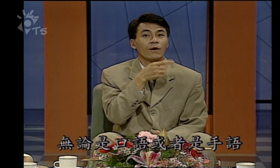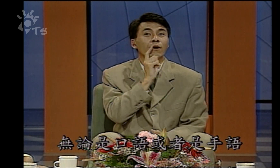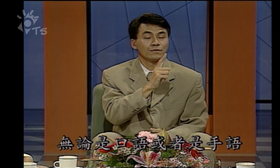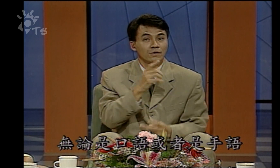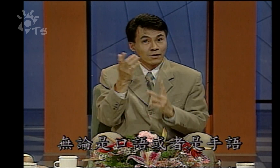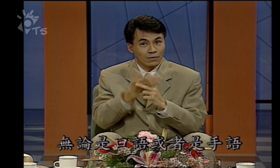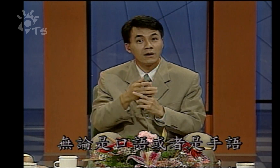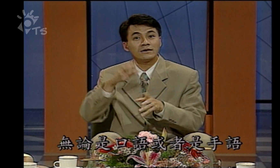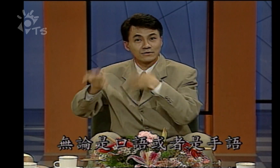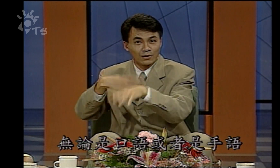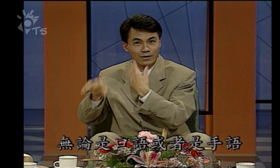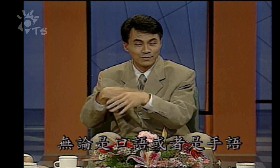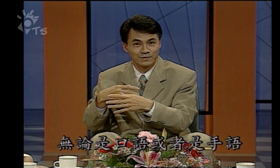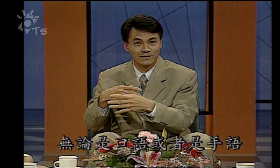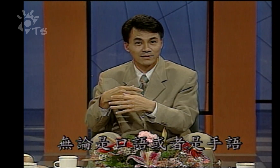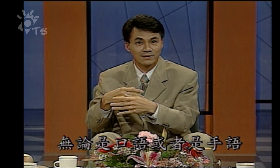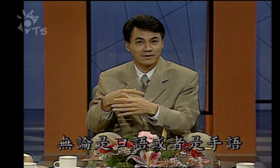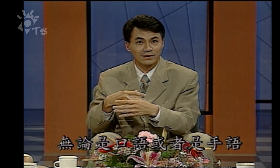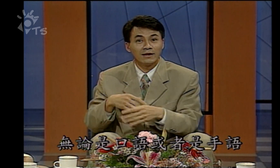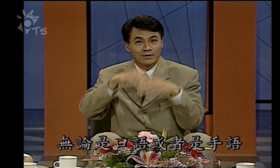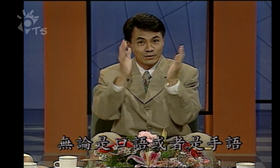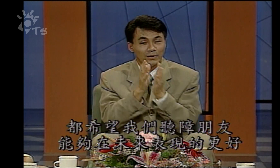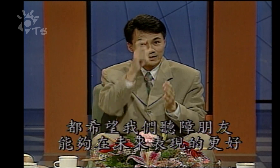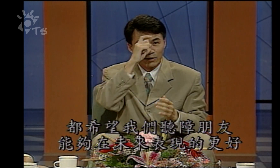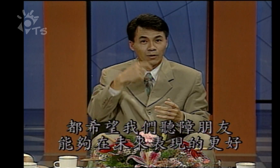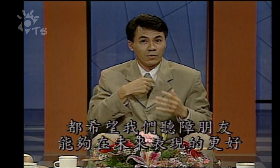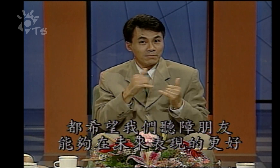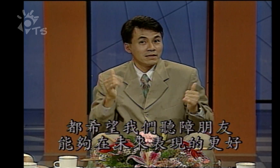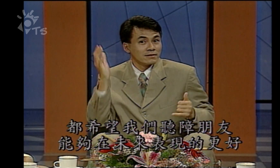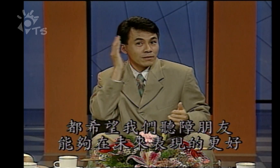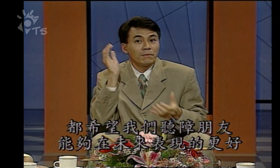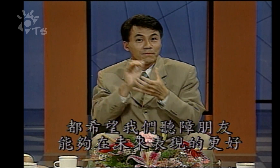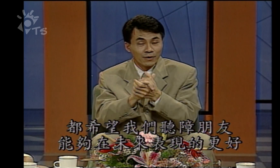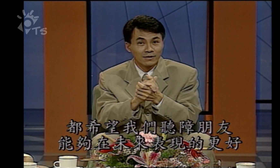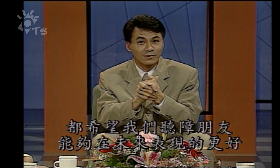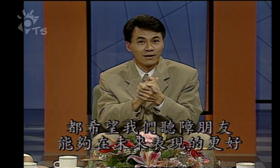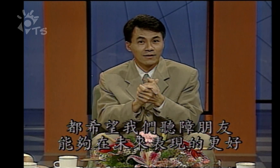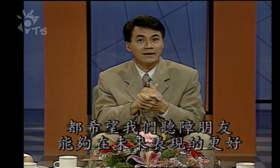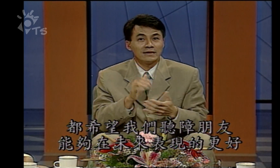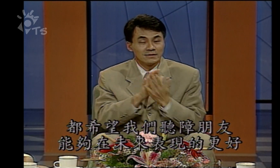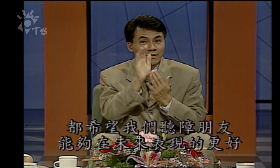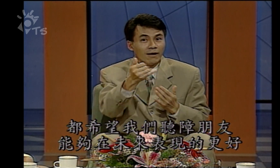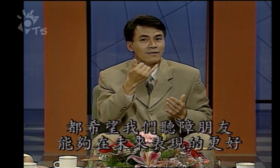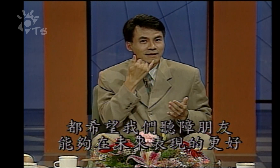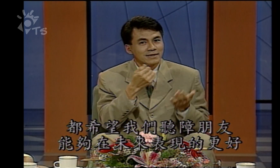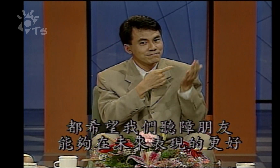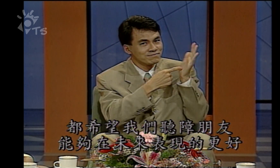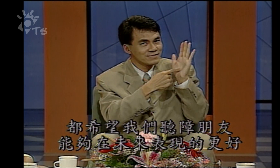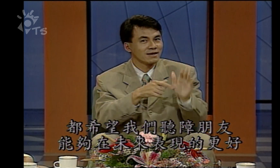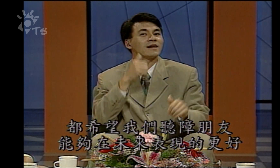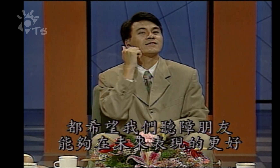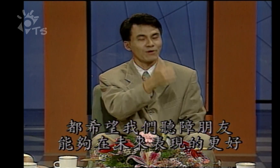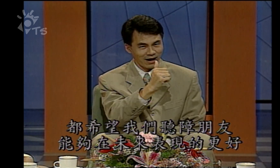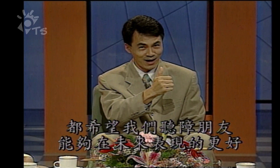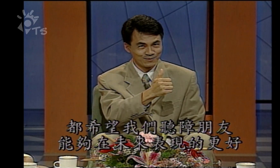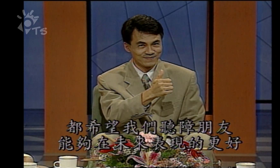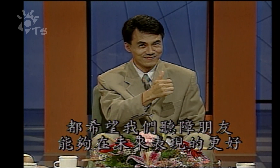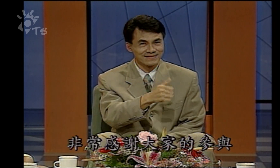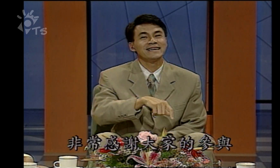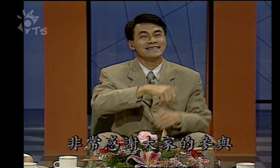口语或者是手语，都希望我们听障朋友能够在未来呢能够表现得更好。非常感谢大家的